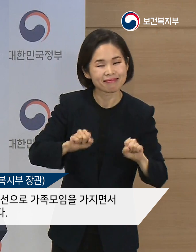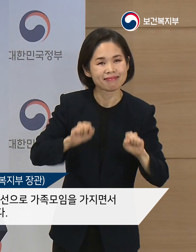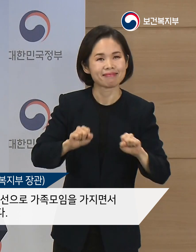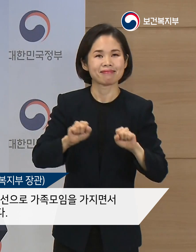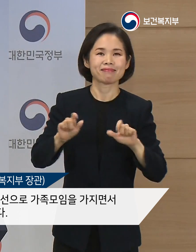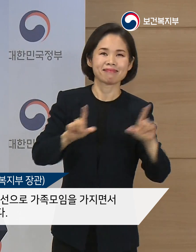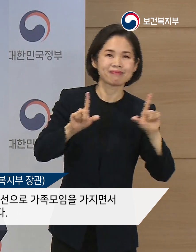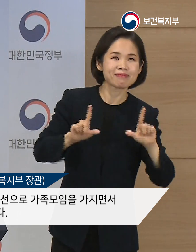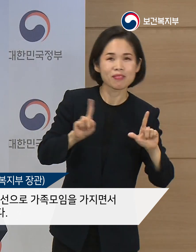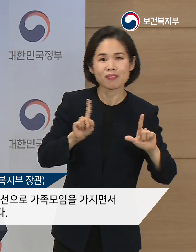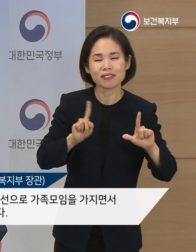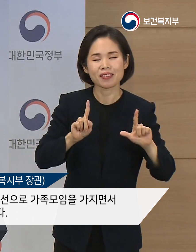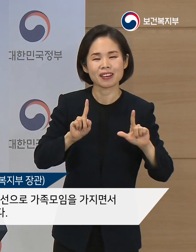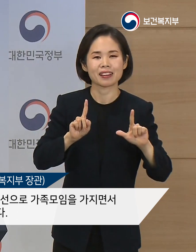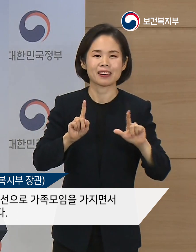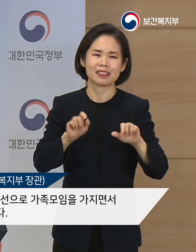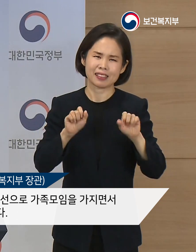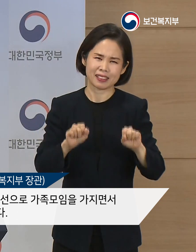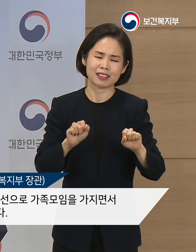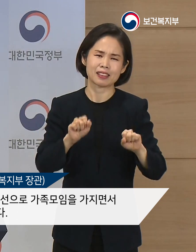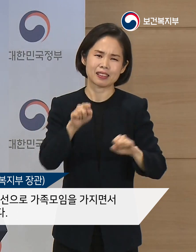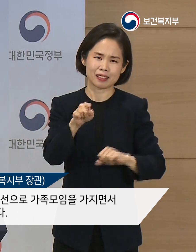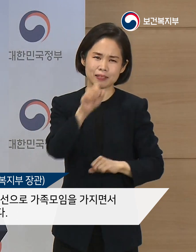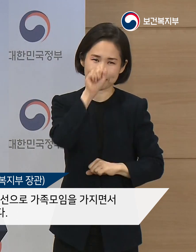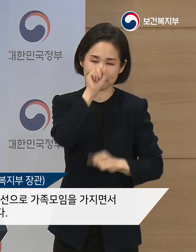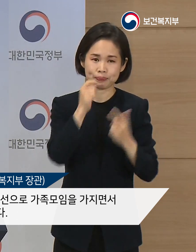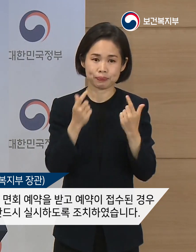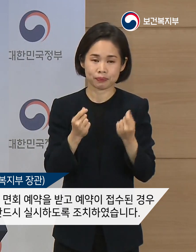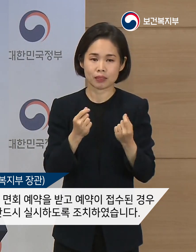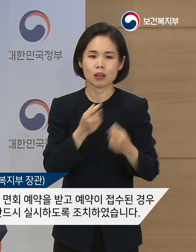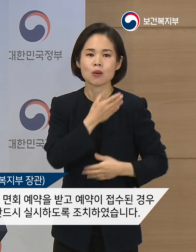가지면서 서로 간의 안부를 확인할 수 있을 것입니다.